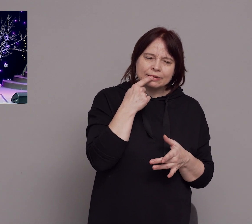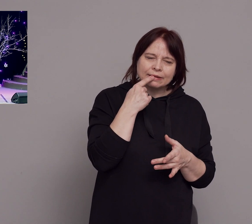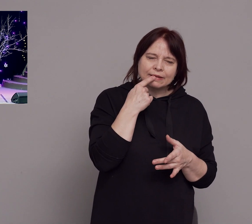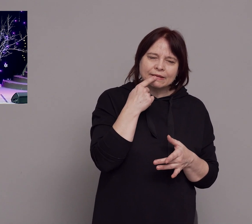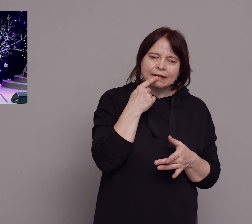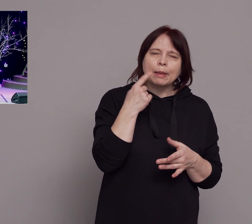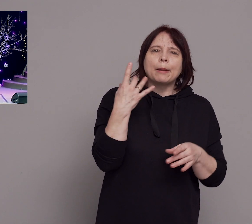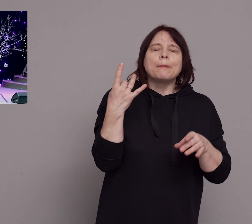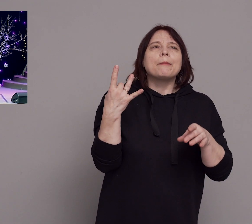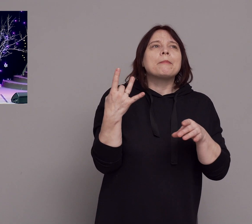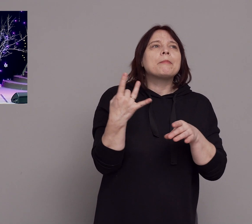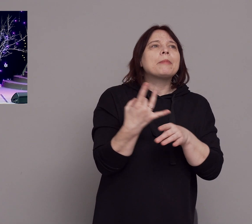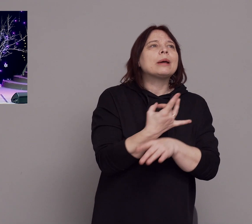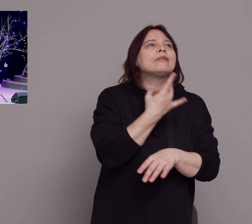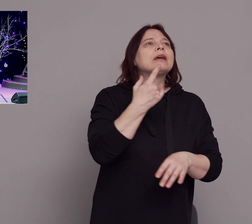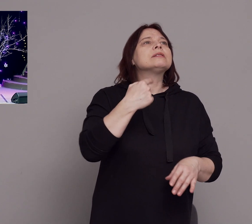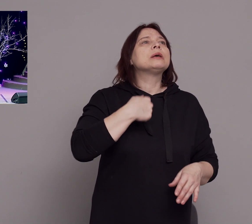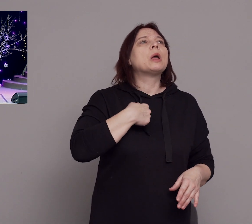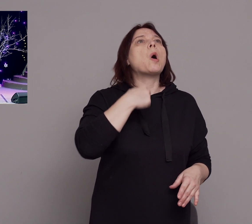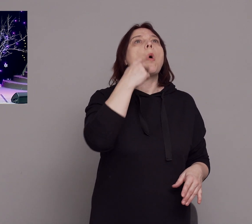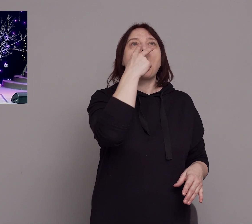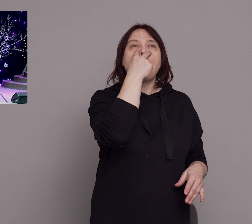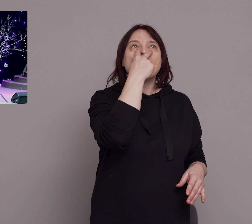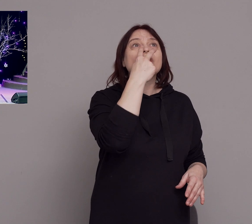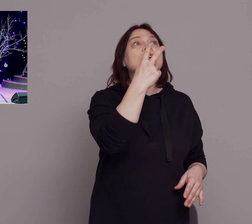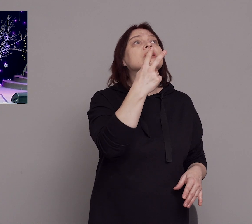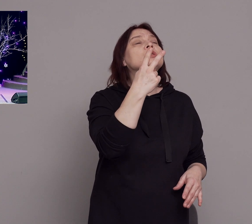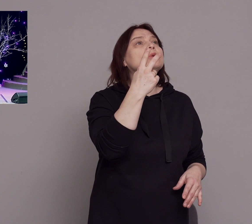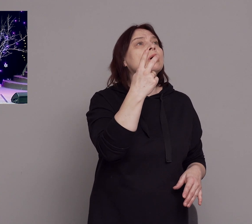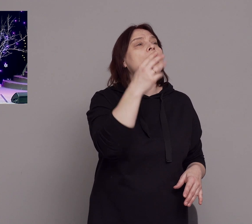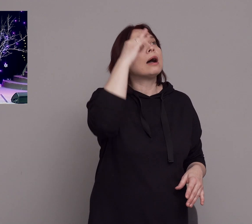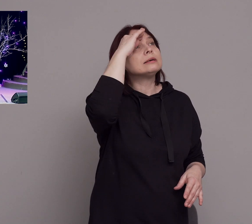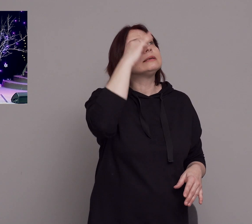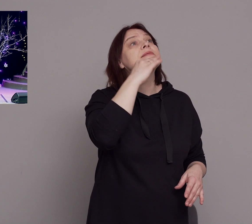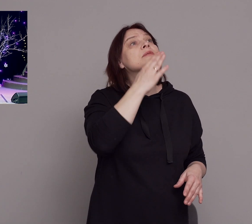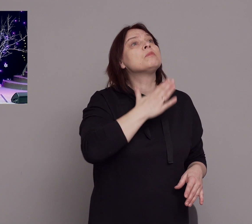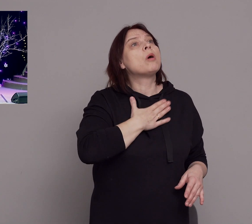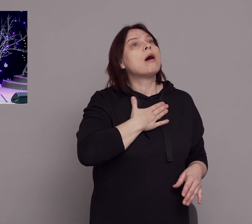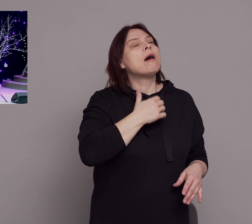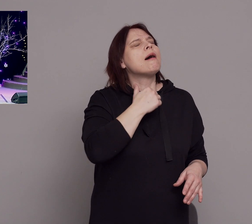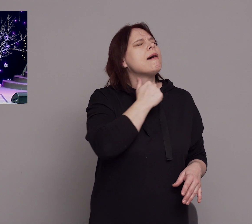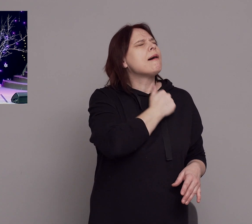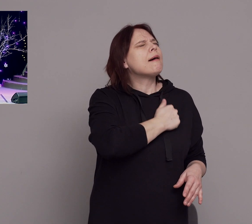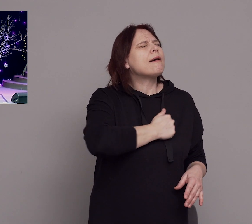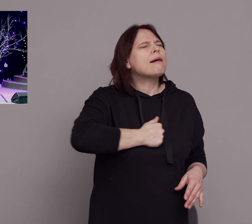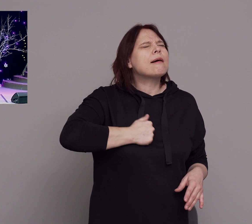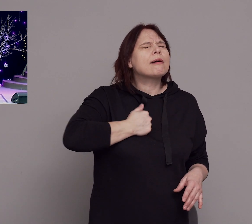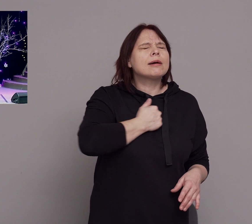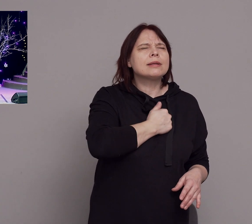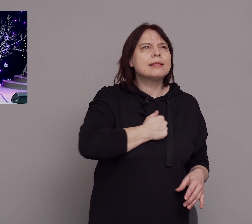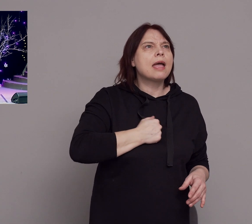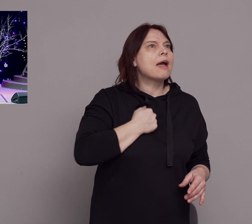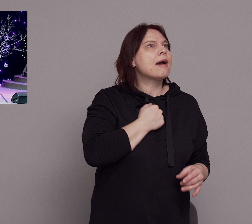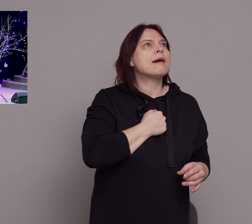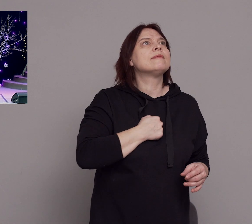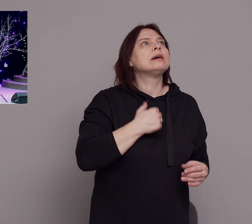«В первый раз я увижу, Отче, гнев и ярость в твоих глазах. В первый раз я увижу